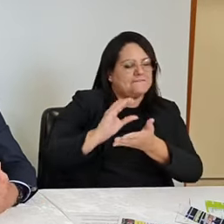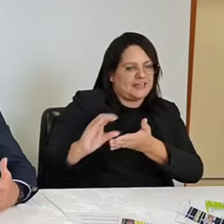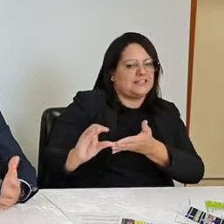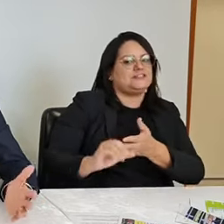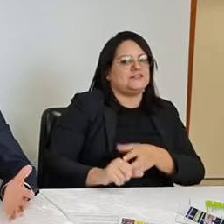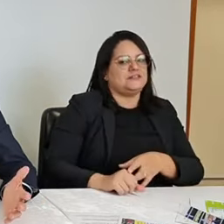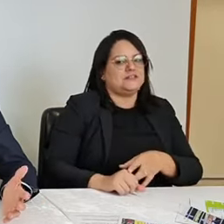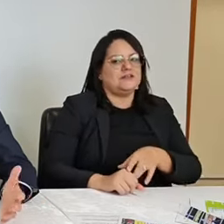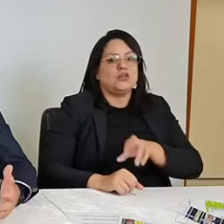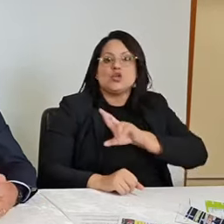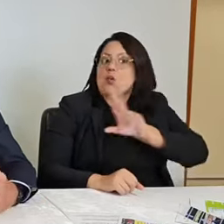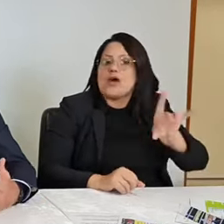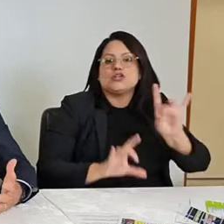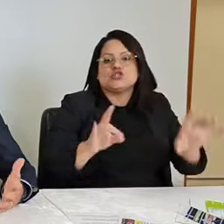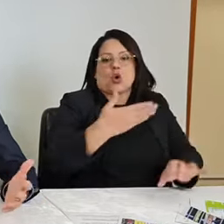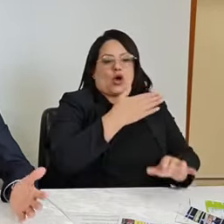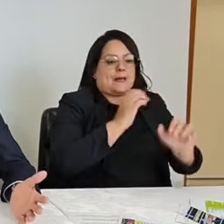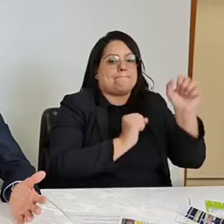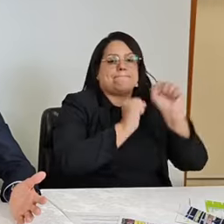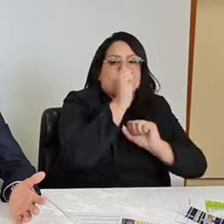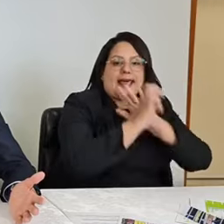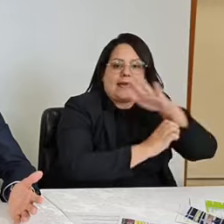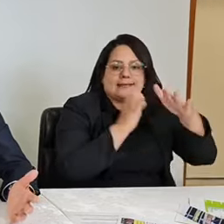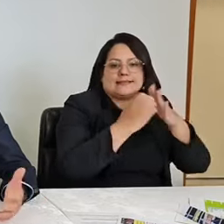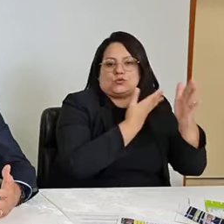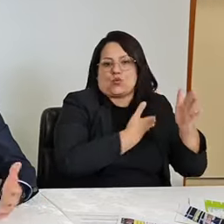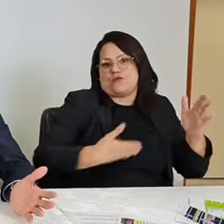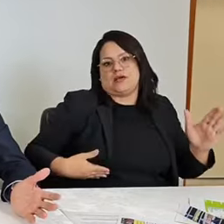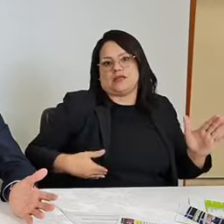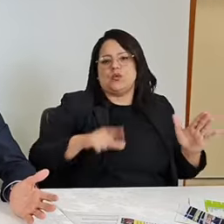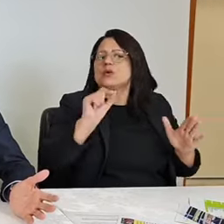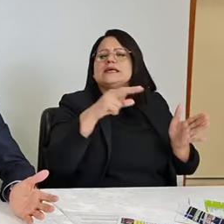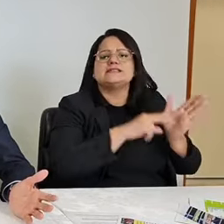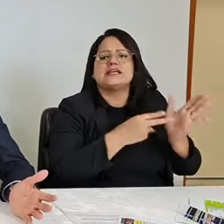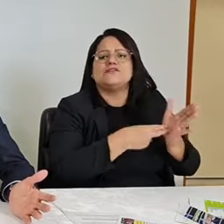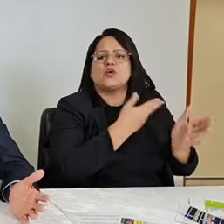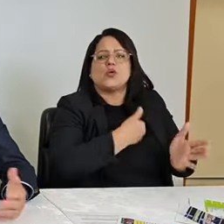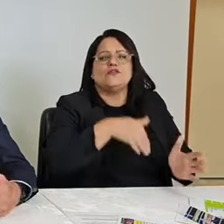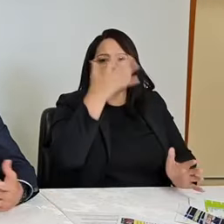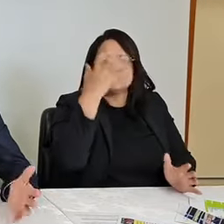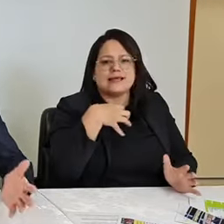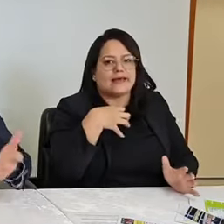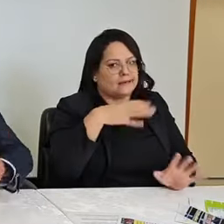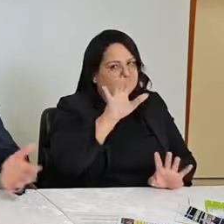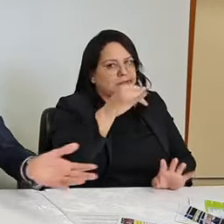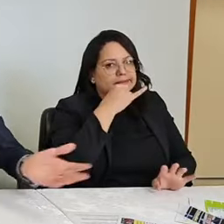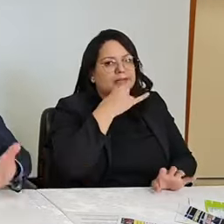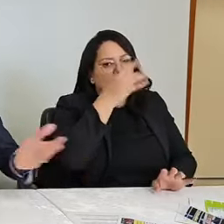não é apenas estatais, né? O que é um governo sério? Você pode ver, todo mundo reclama do preço do pedágio. Eu,